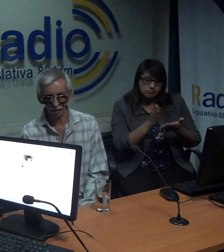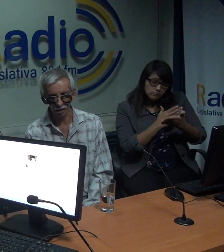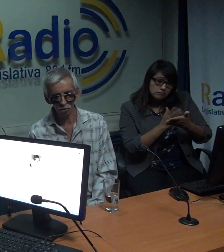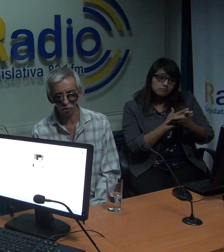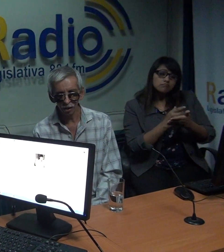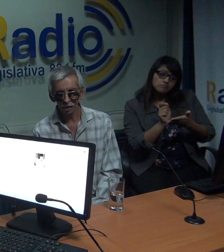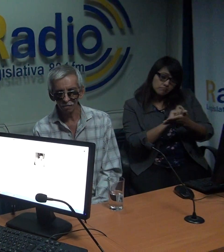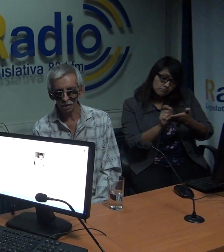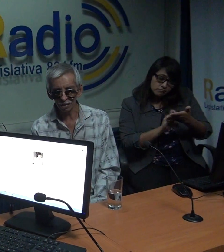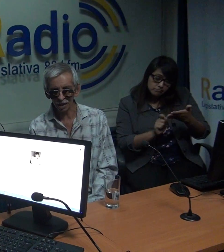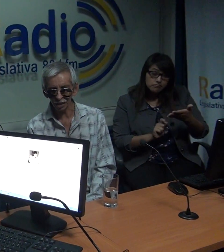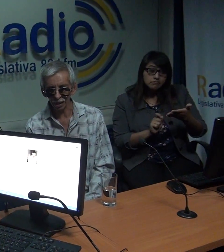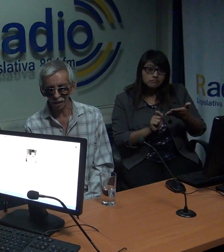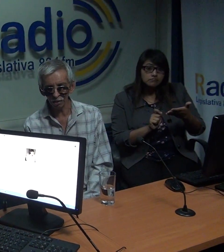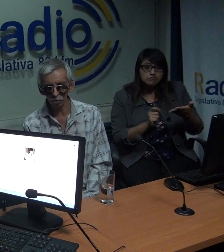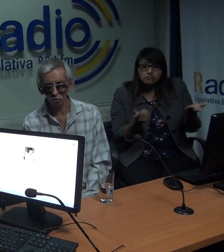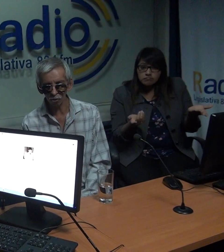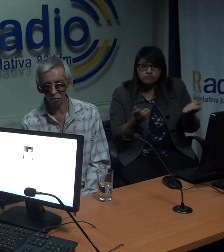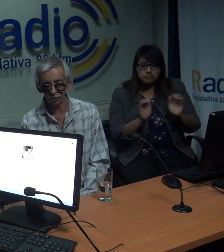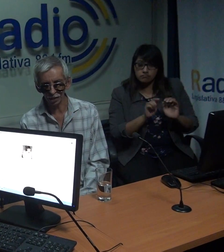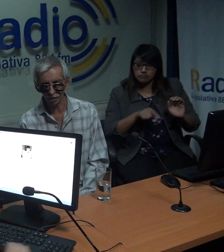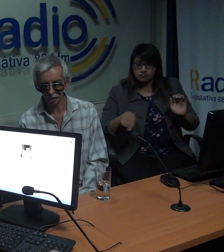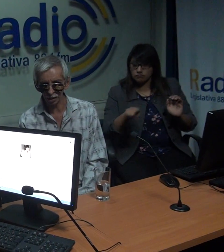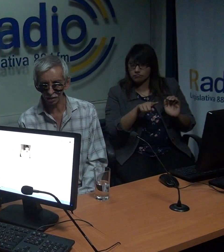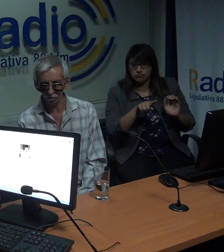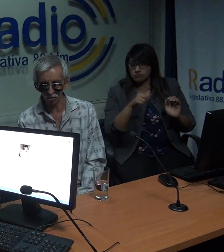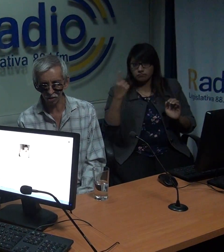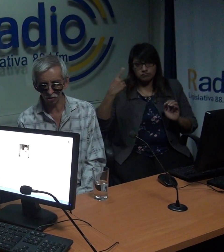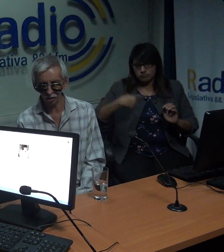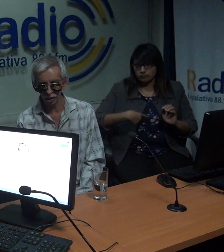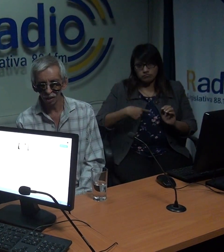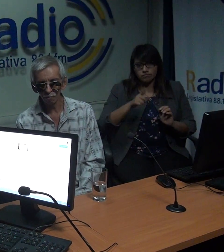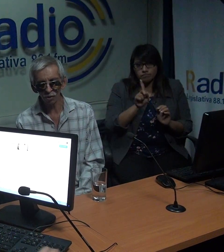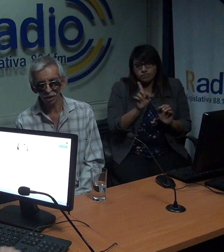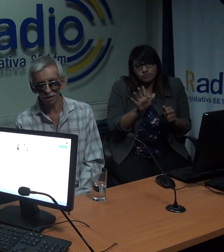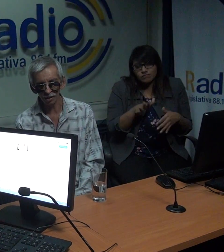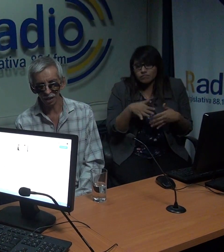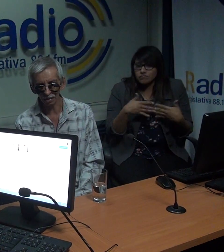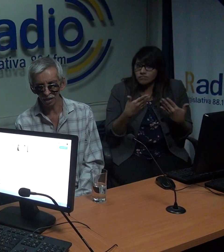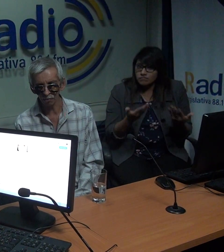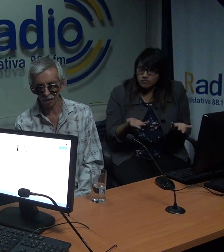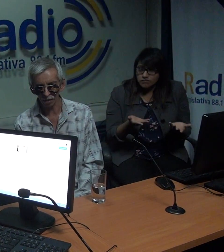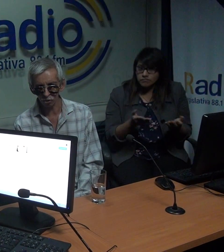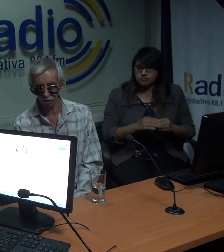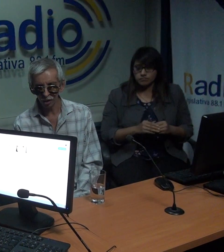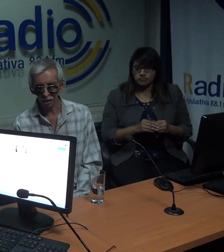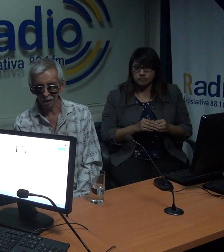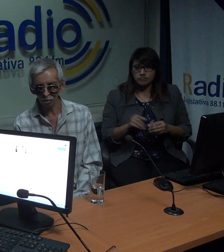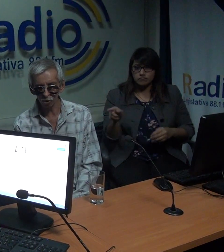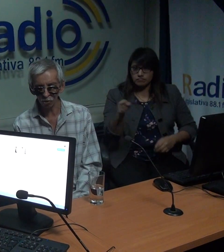hacer las tareas y todo, y en realidad ellos no obedecen a esas situaciones porque están